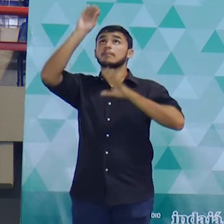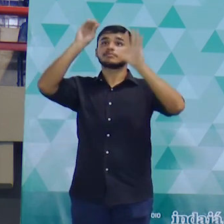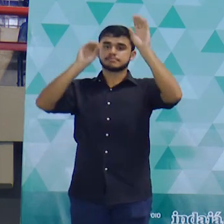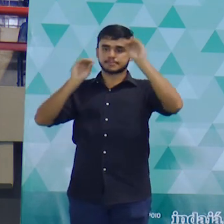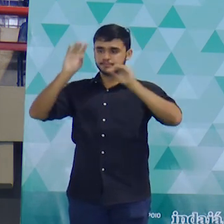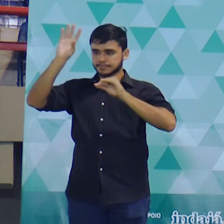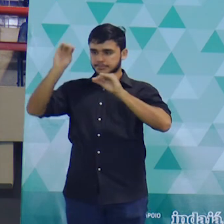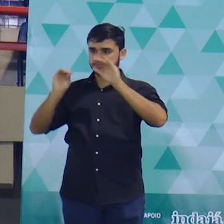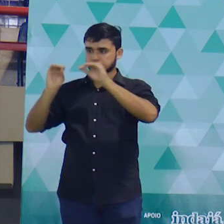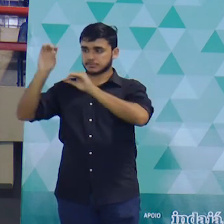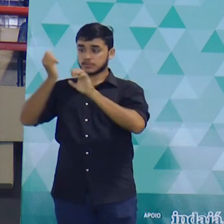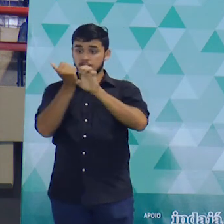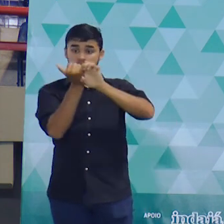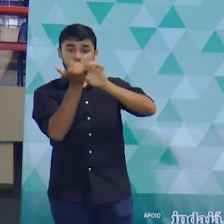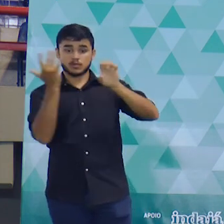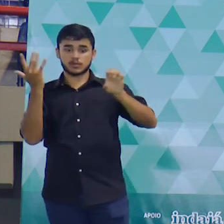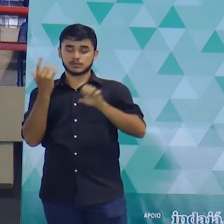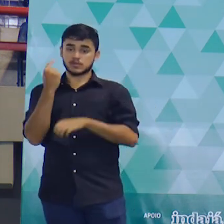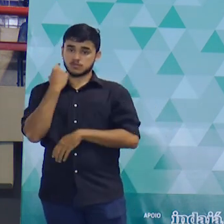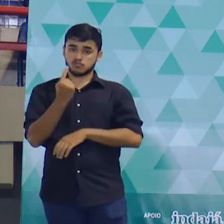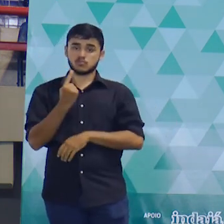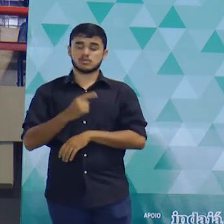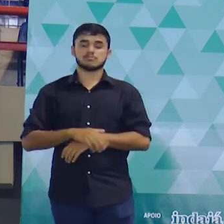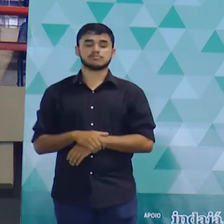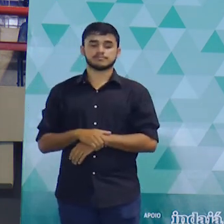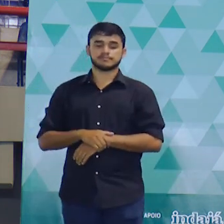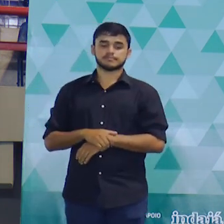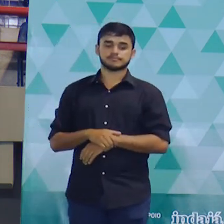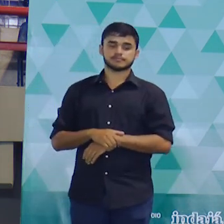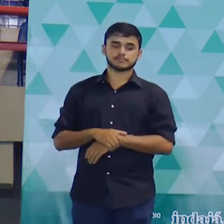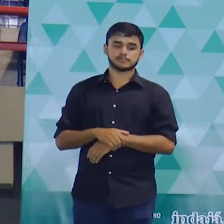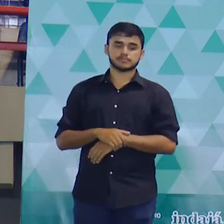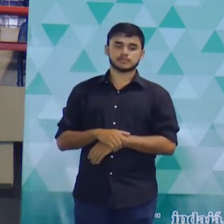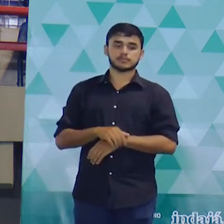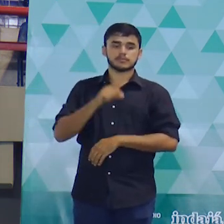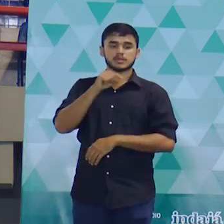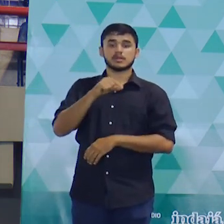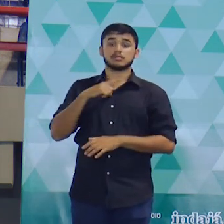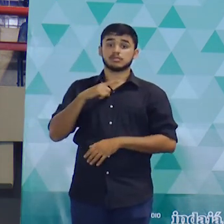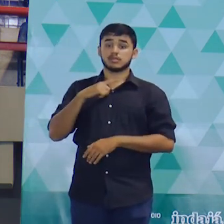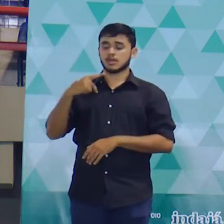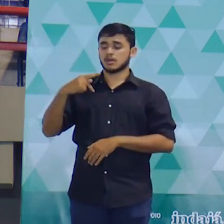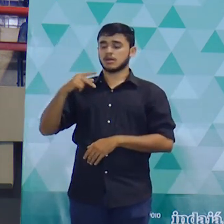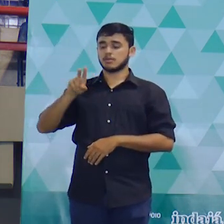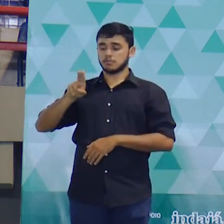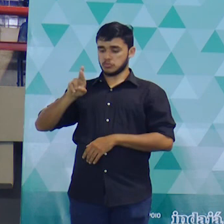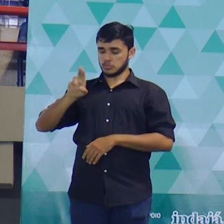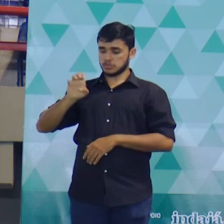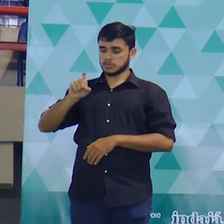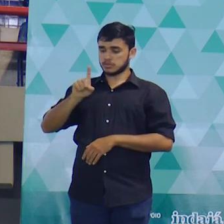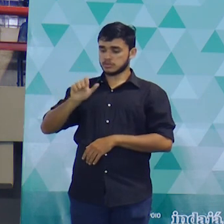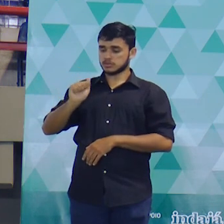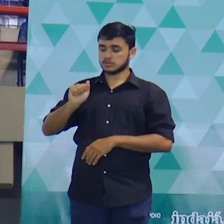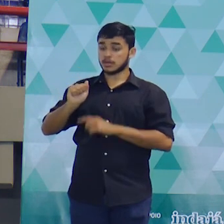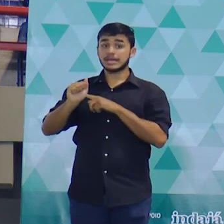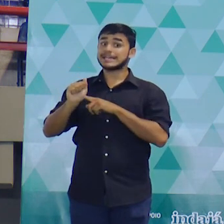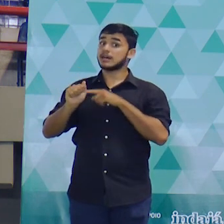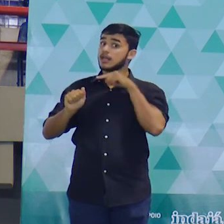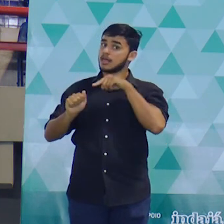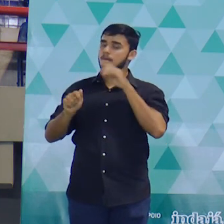sobrou. Segunda coisa diferente dessa questão, pureza do reagente,